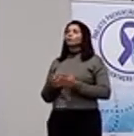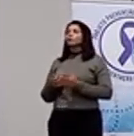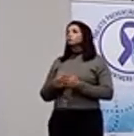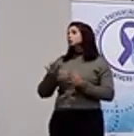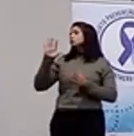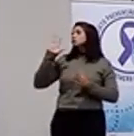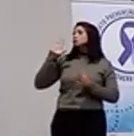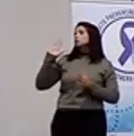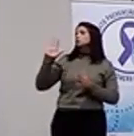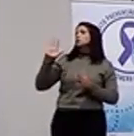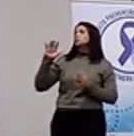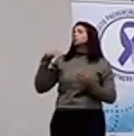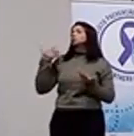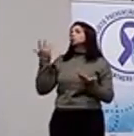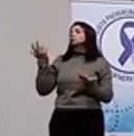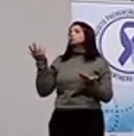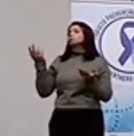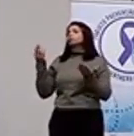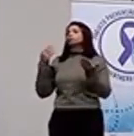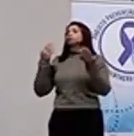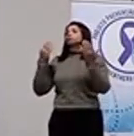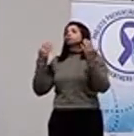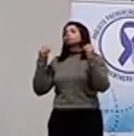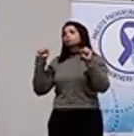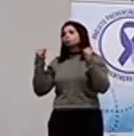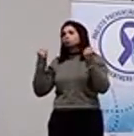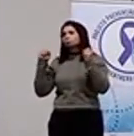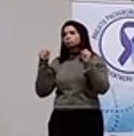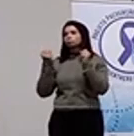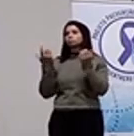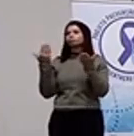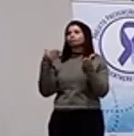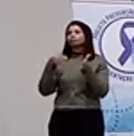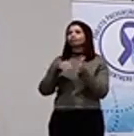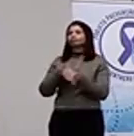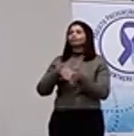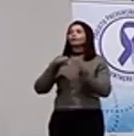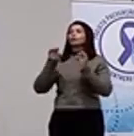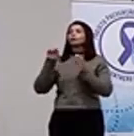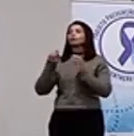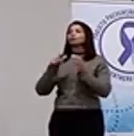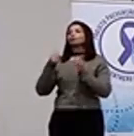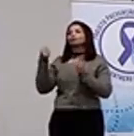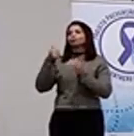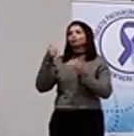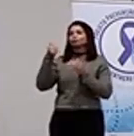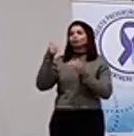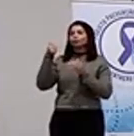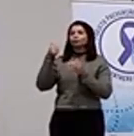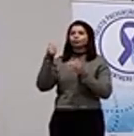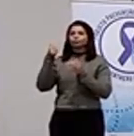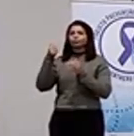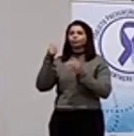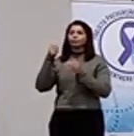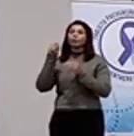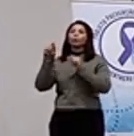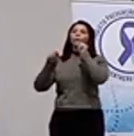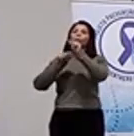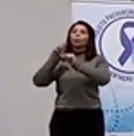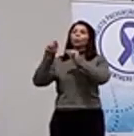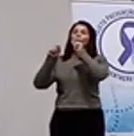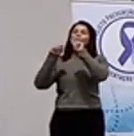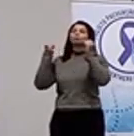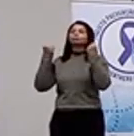5 terapias, a gente chega apenas a uma terapia. Não é? E essa uma terapia ainda não está